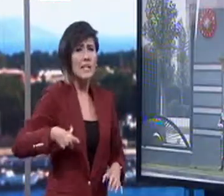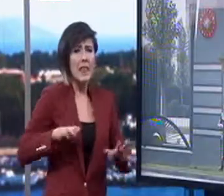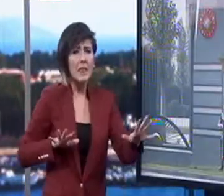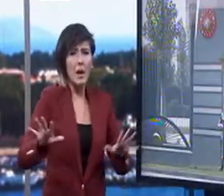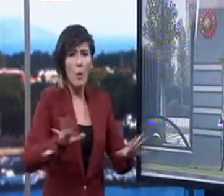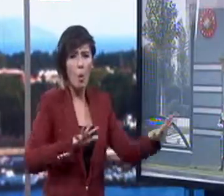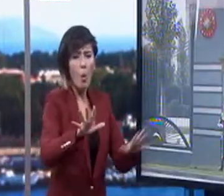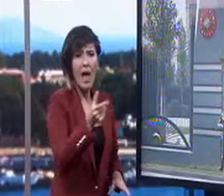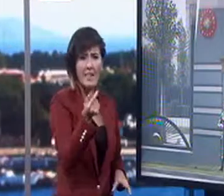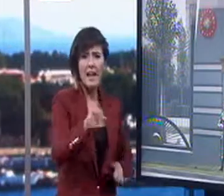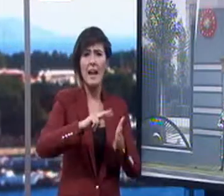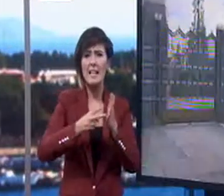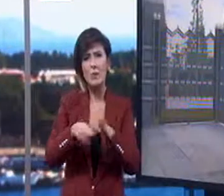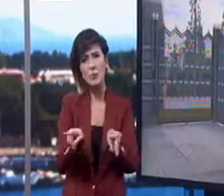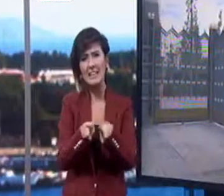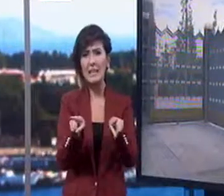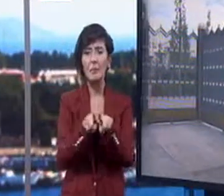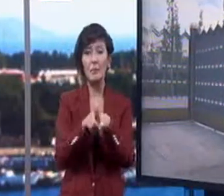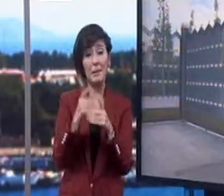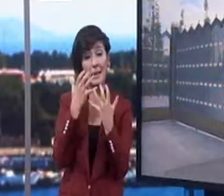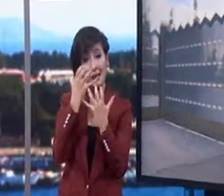en az resepsiyon kadar ilgi çekeceği kaydediliyor.